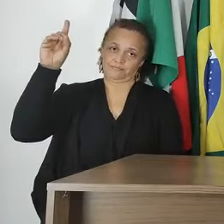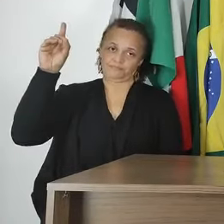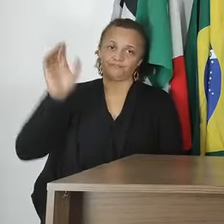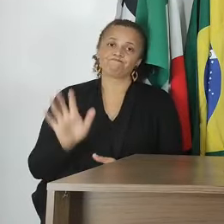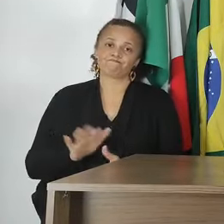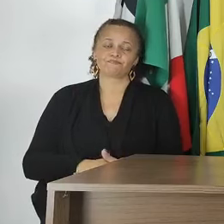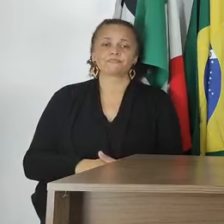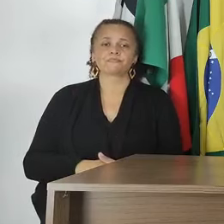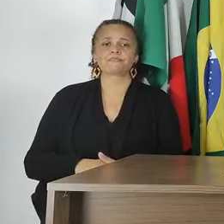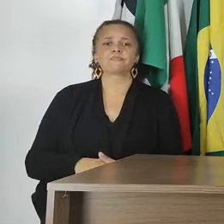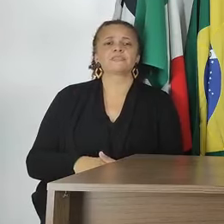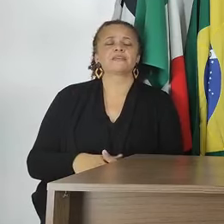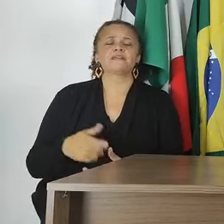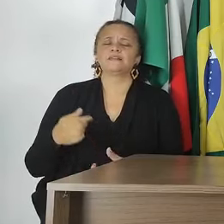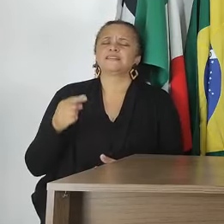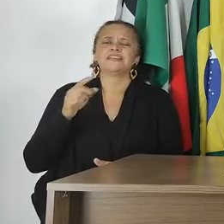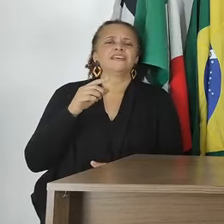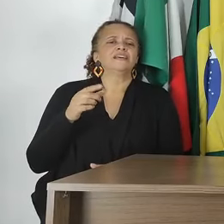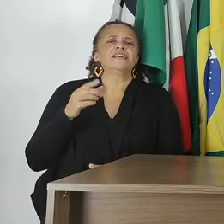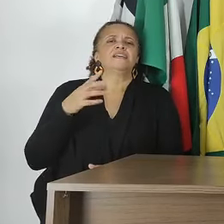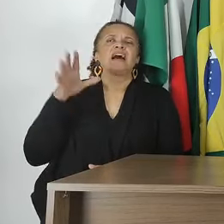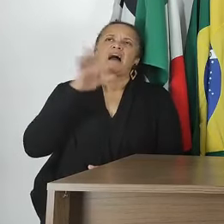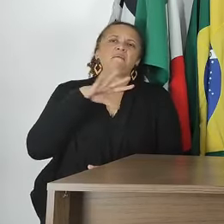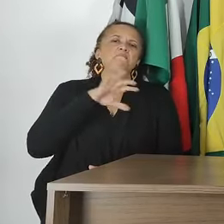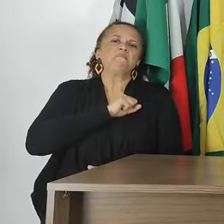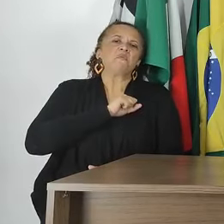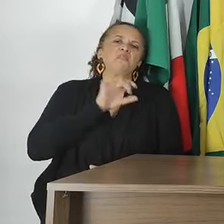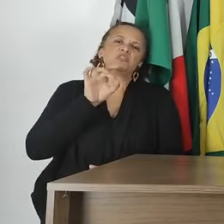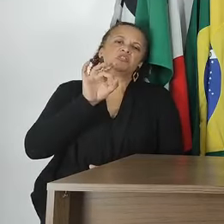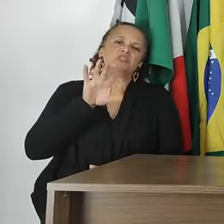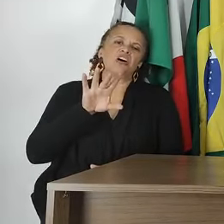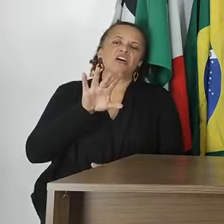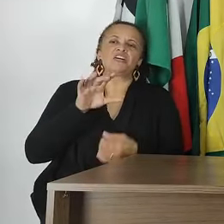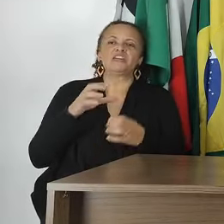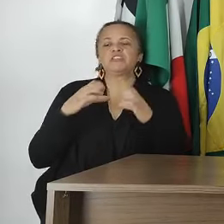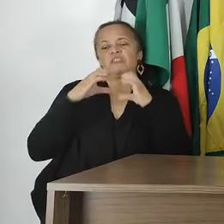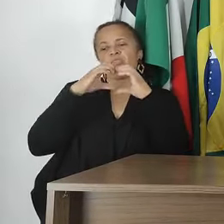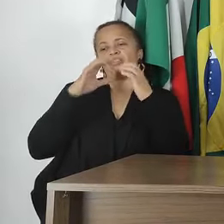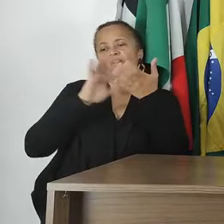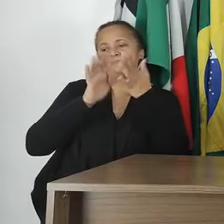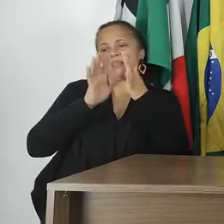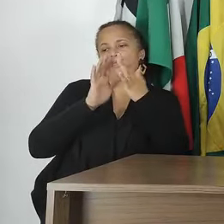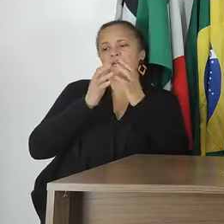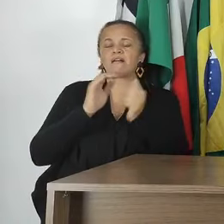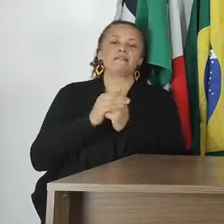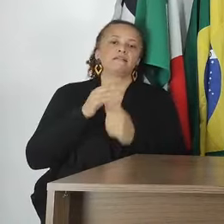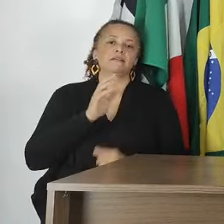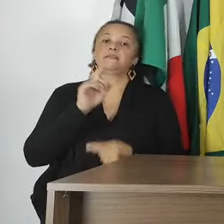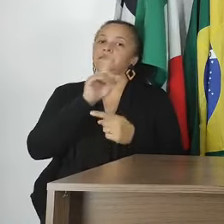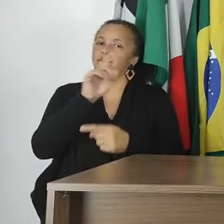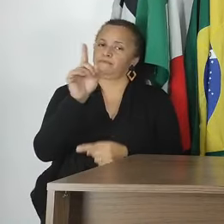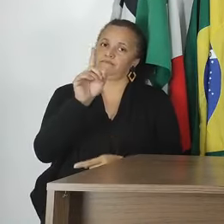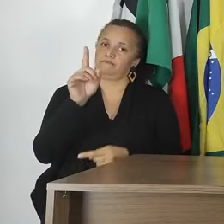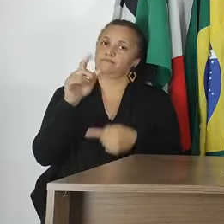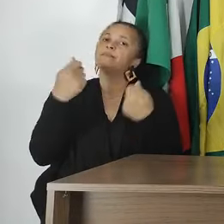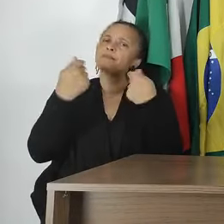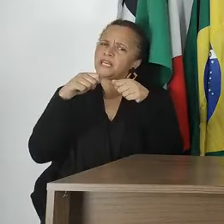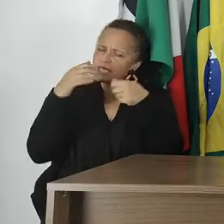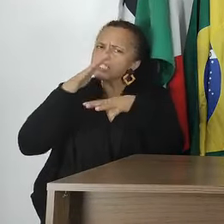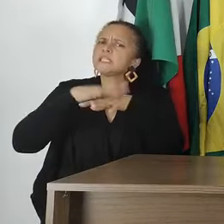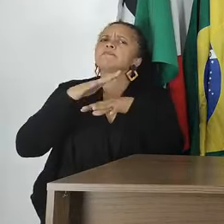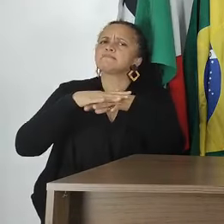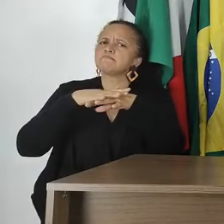não amemos de palavra nem de boca, mas em ação e em verdade.